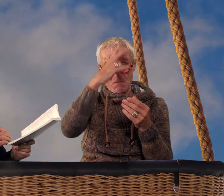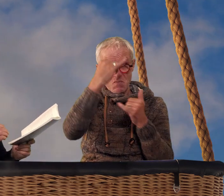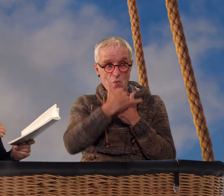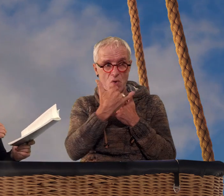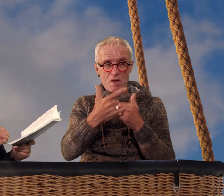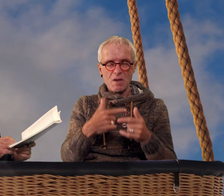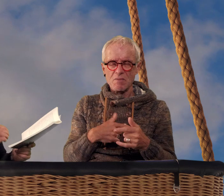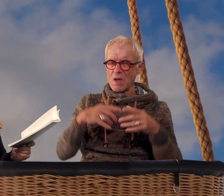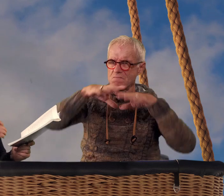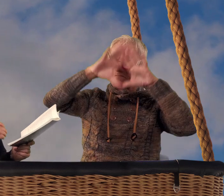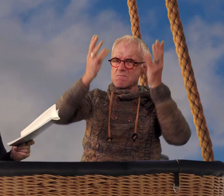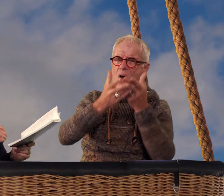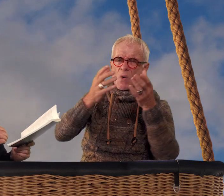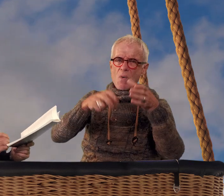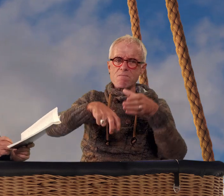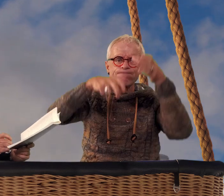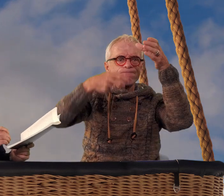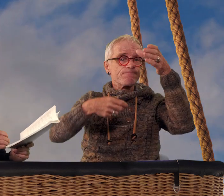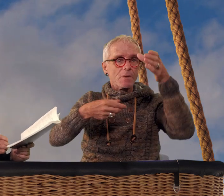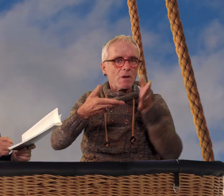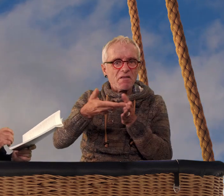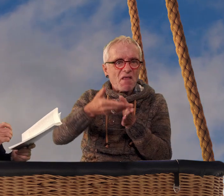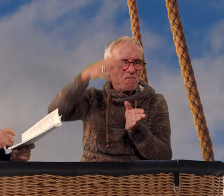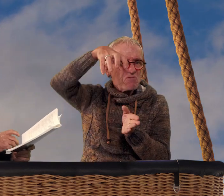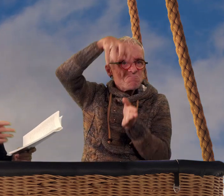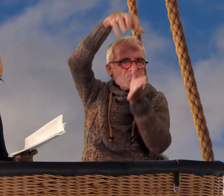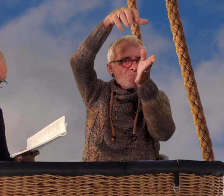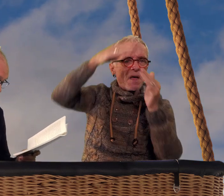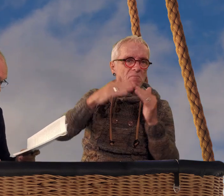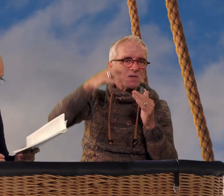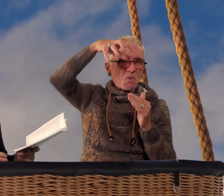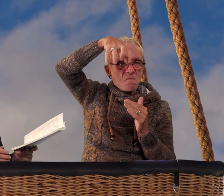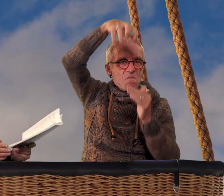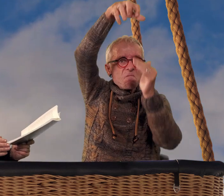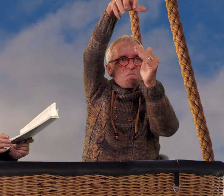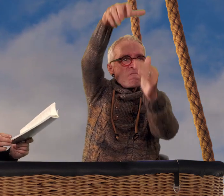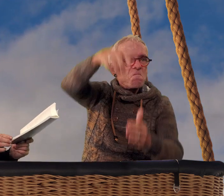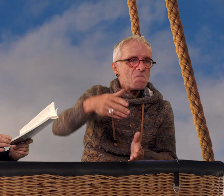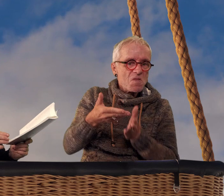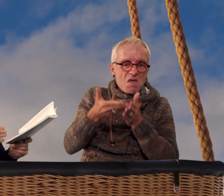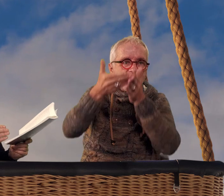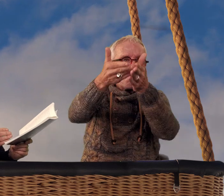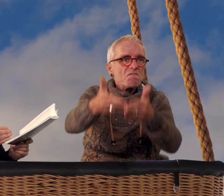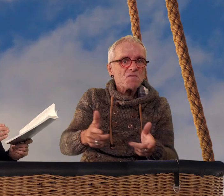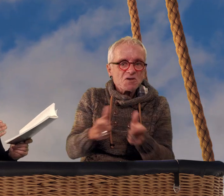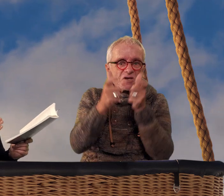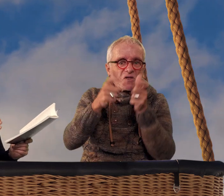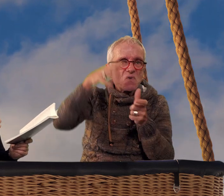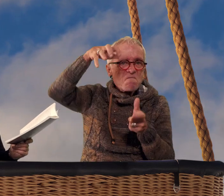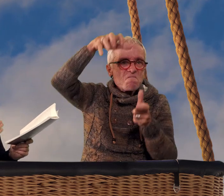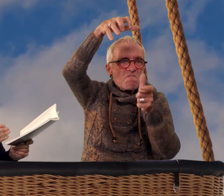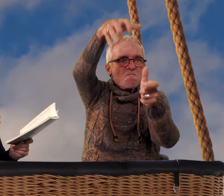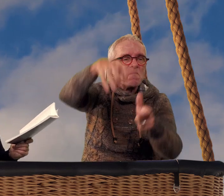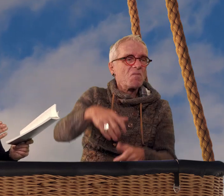C'est un immense ballon enlevant un navire, des châteaux forts, des maisons, etc. Les caricaturistes ne pensaient pas que leur